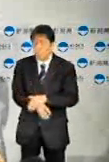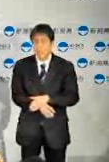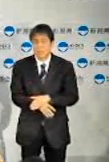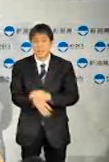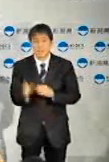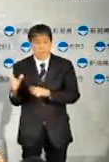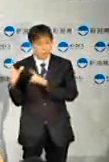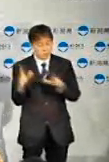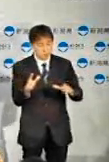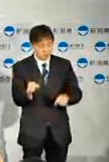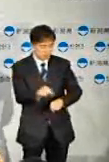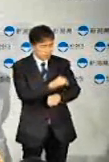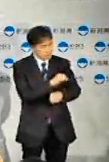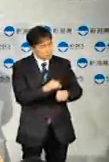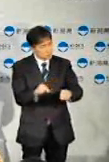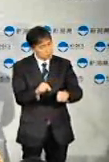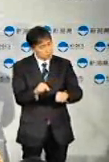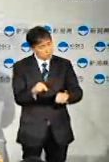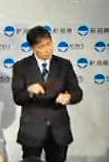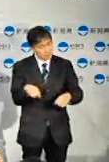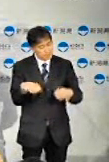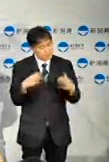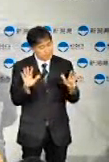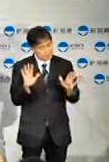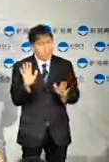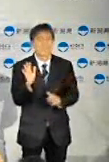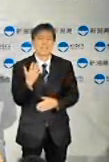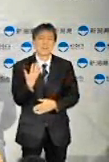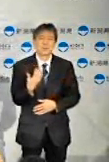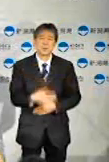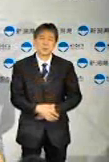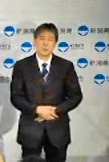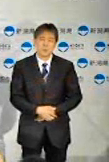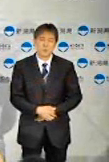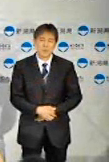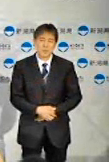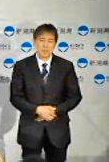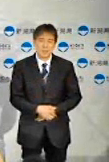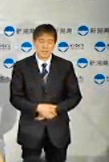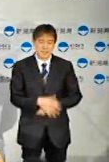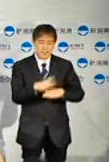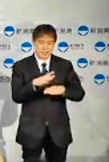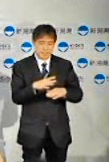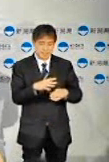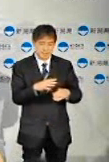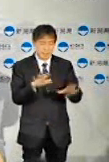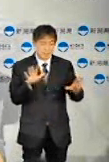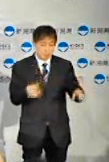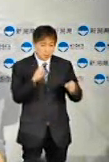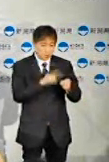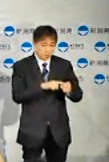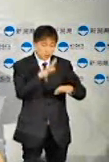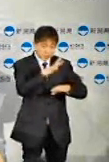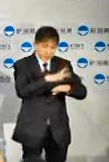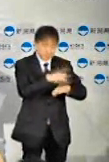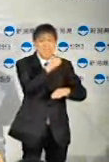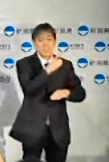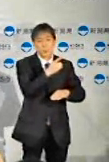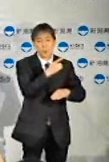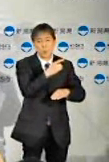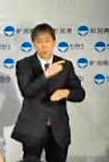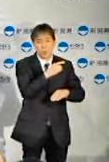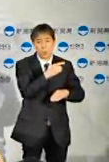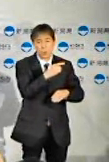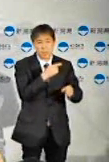特にそのどのような1年というものはありませんけれども、年明けの初めの鳥インフルエンザ、